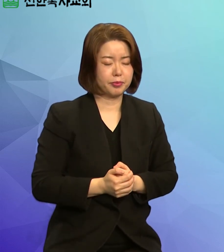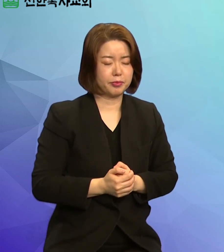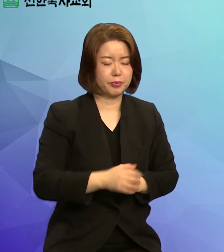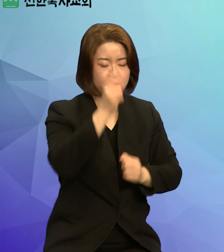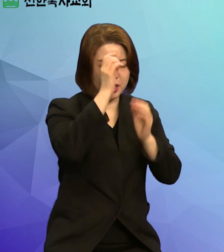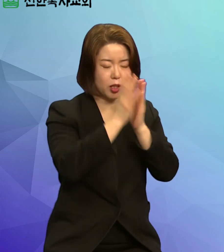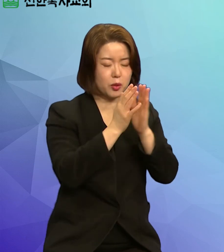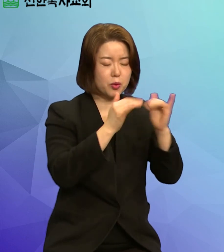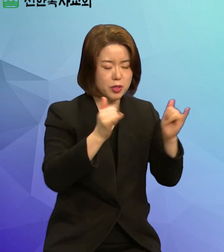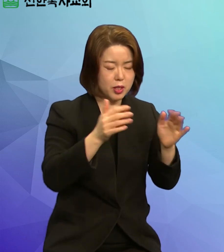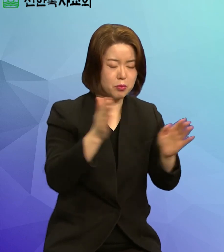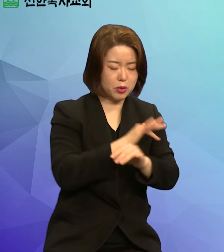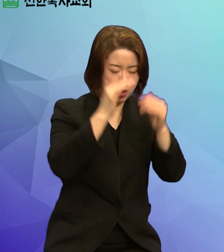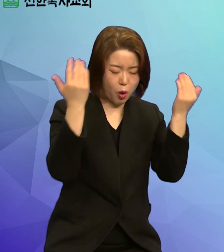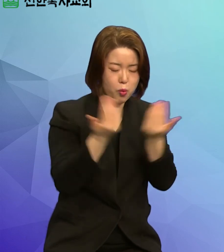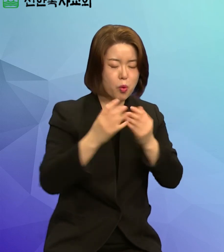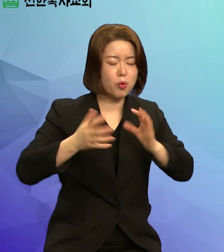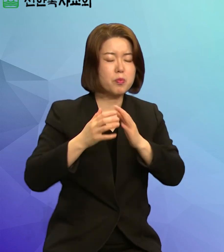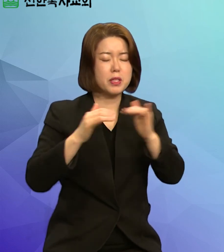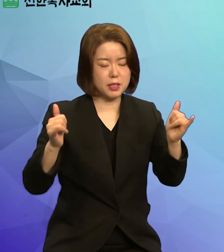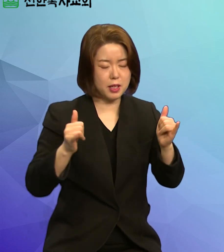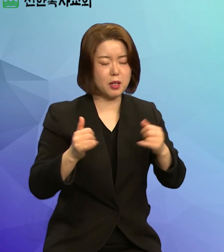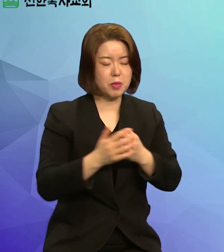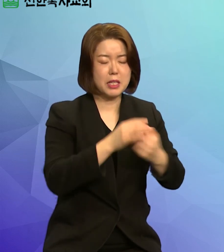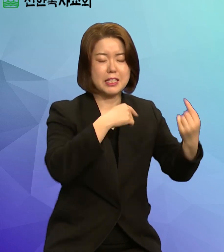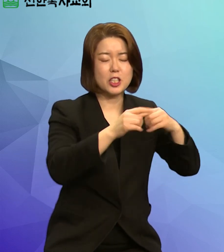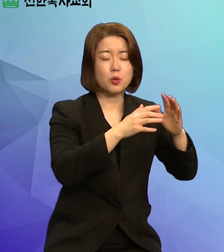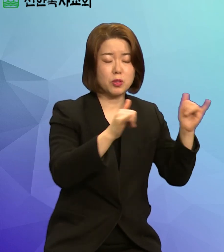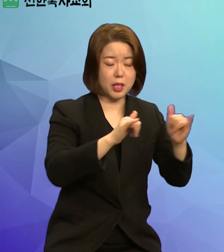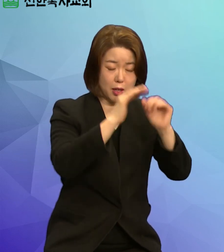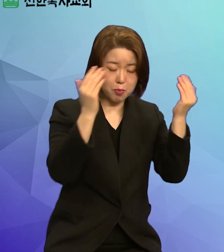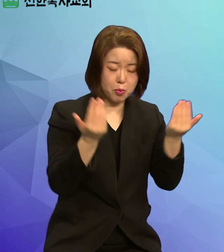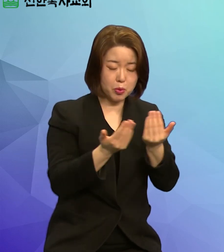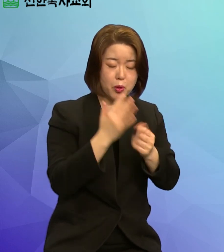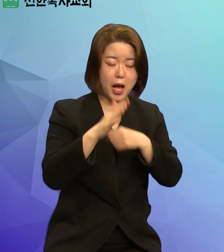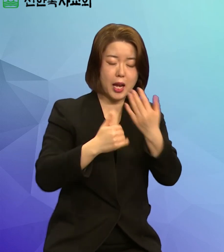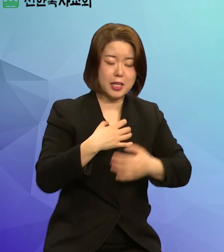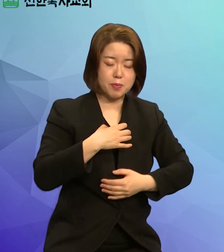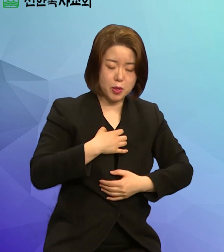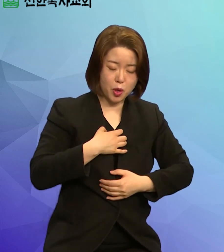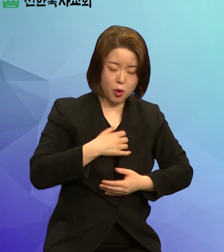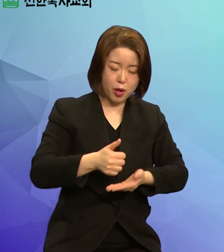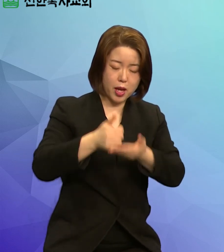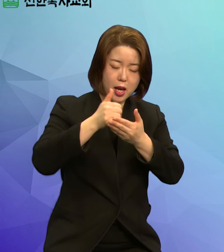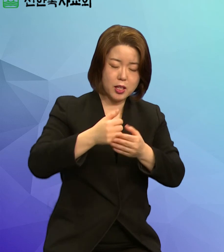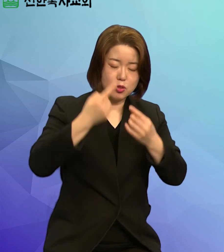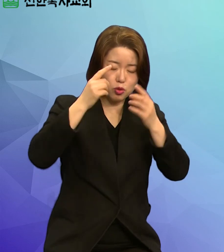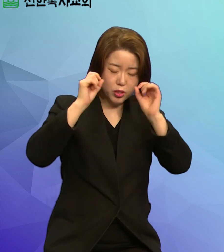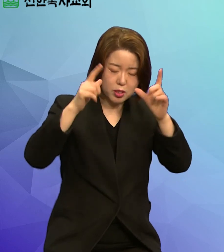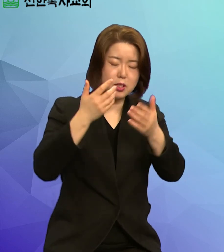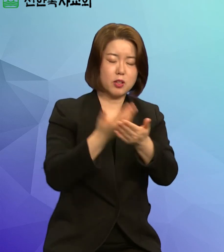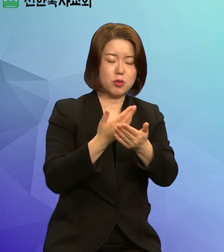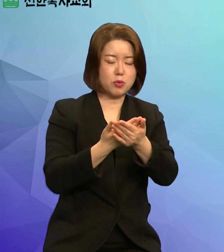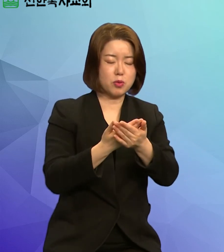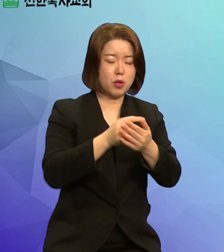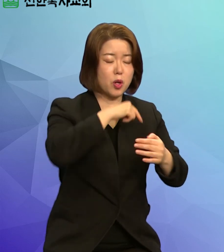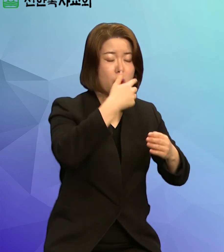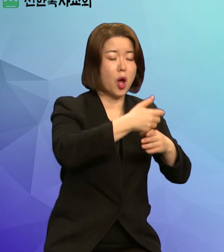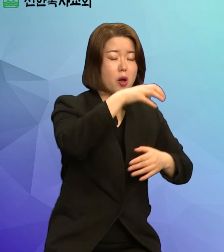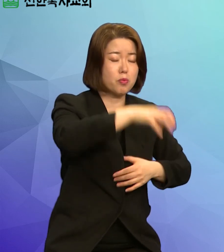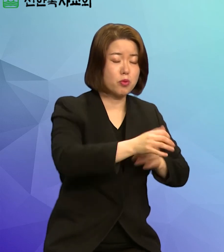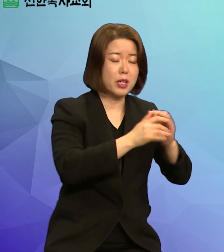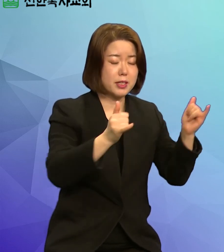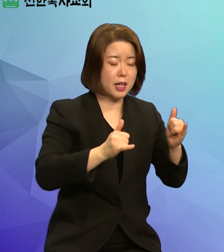지도자부터 온 국민들이 하나님을 경외하는 눈을 새롭게 뜨게 해 주시옵소서. 북한 동포들에게도 자유와